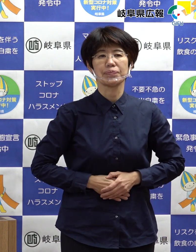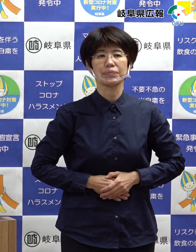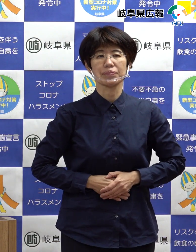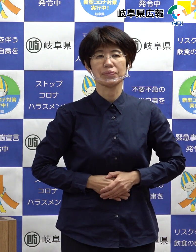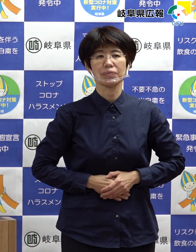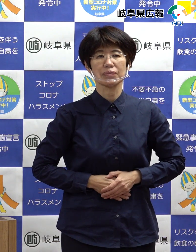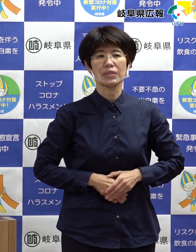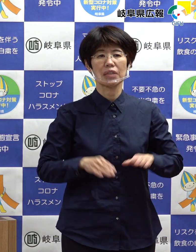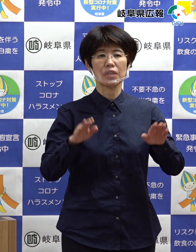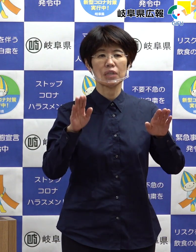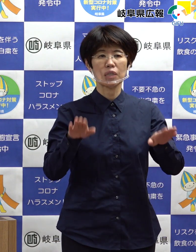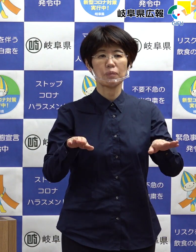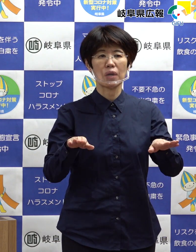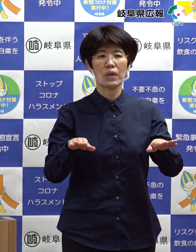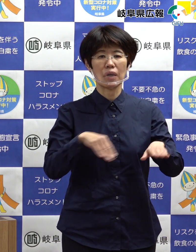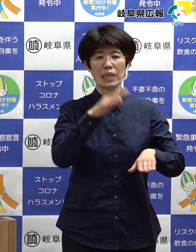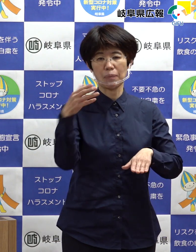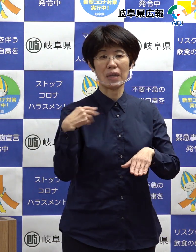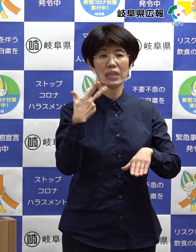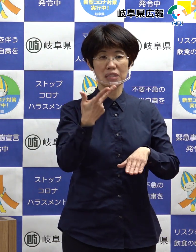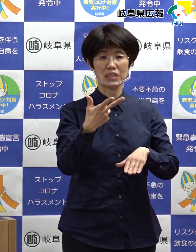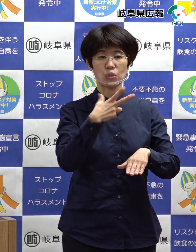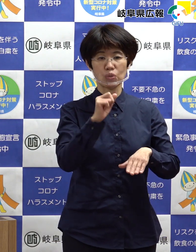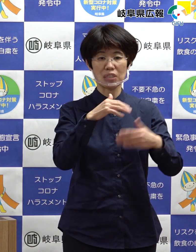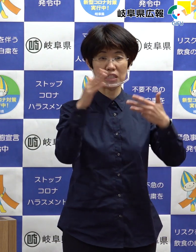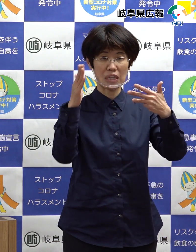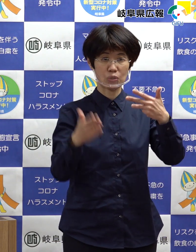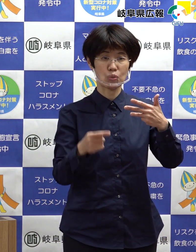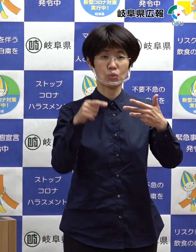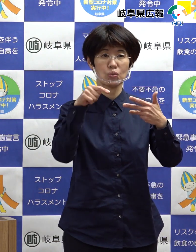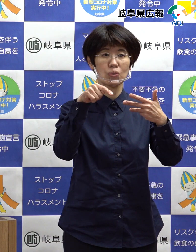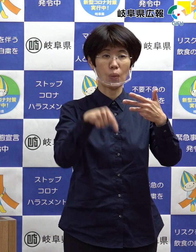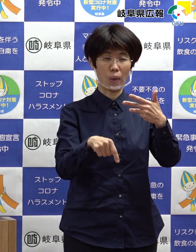まあ、目立つところでは山形市内の福祉施設、